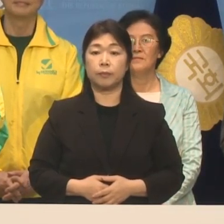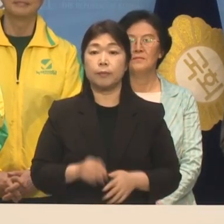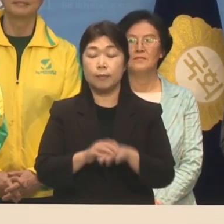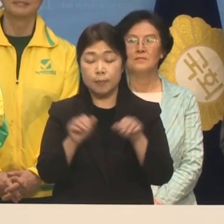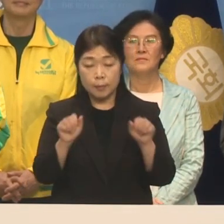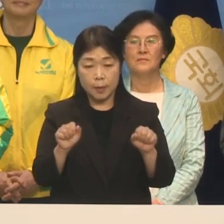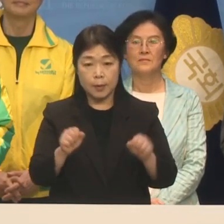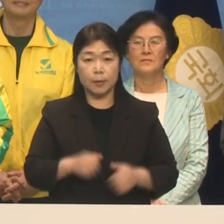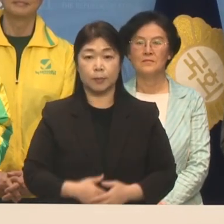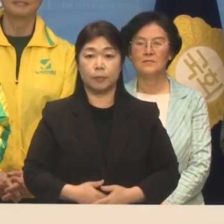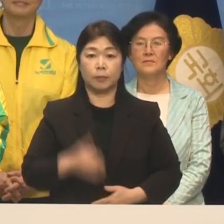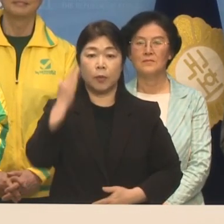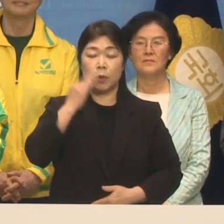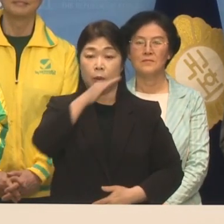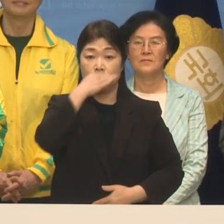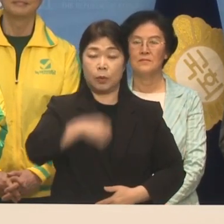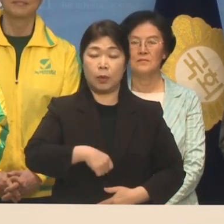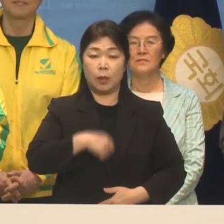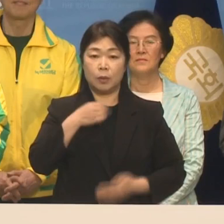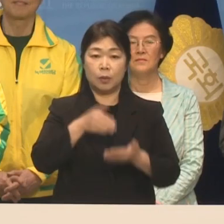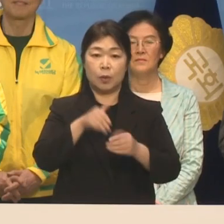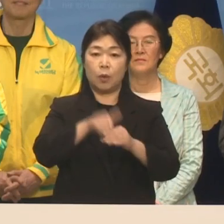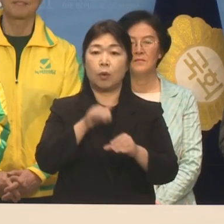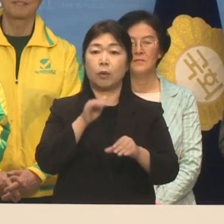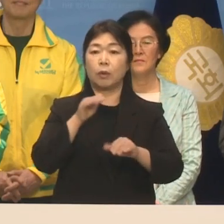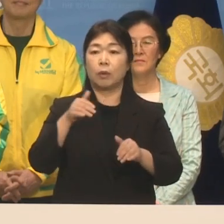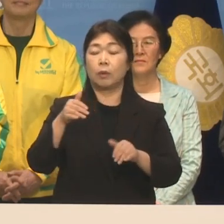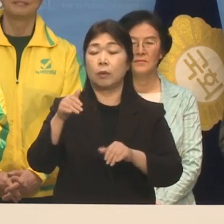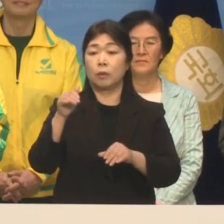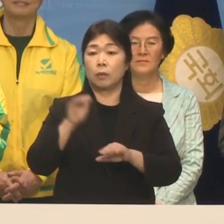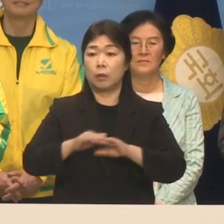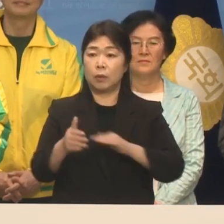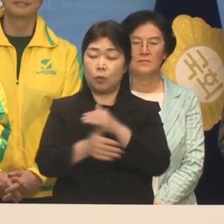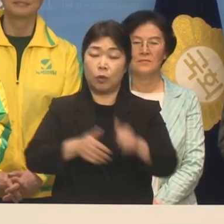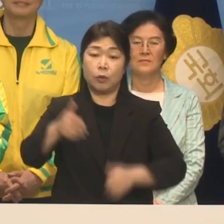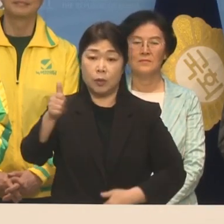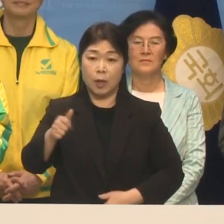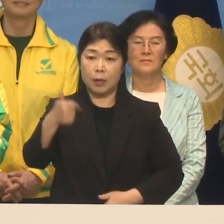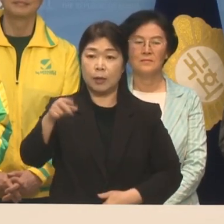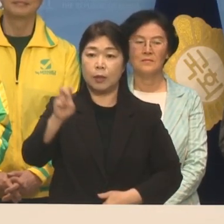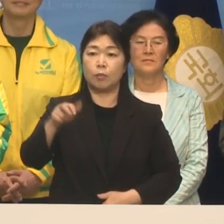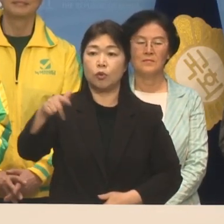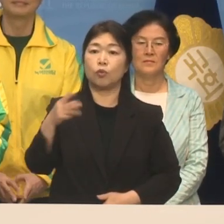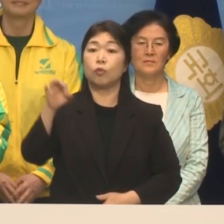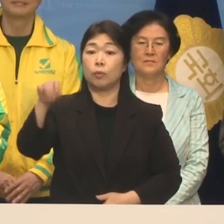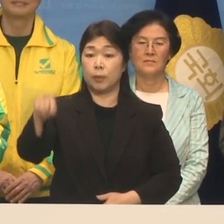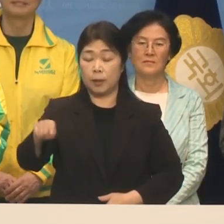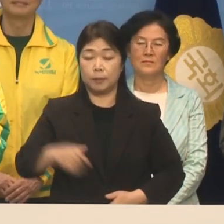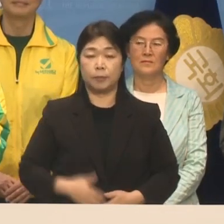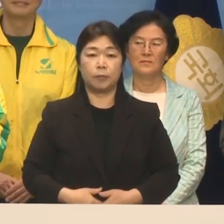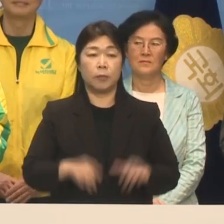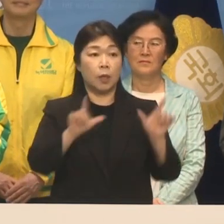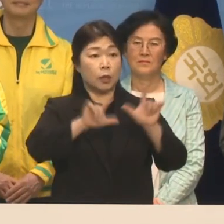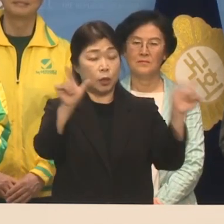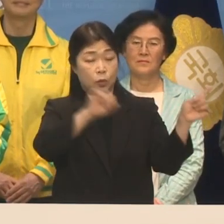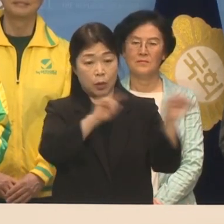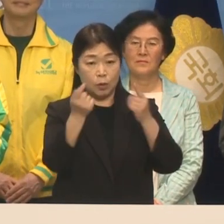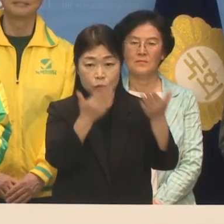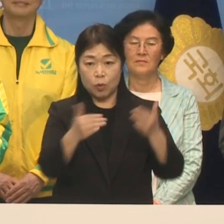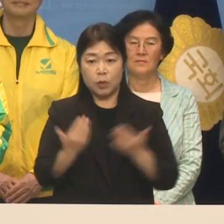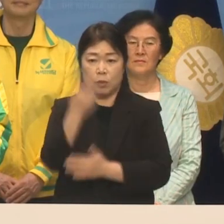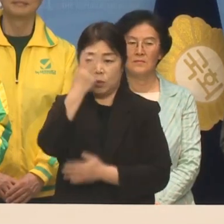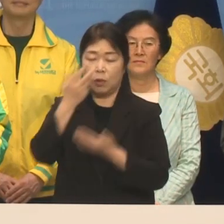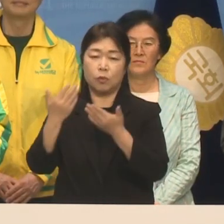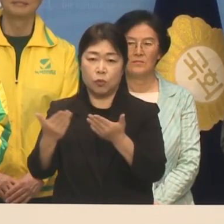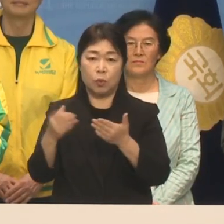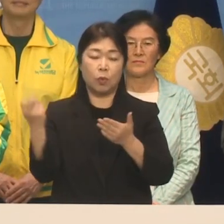안녕하세요. 녹색정의당 상임선대위원장 상임대표 김준우입니다. 기후를 살리고 진보를 지키는 발걸음 그리고 정권